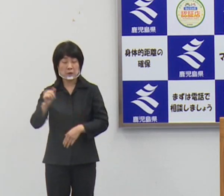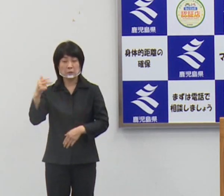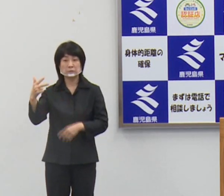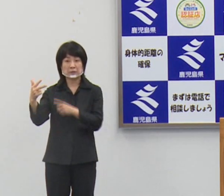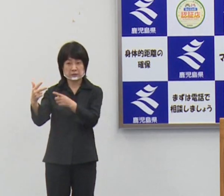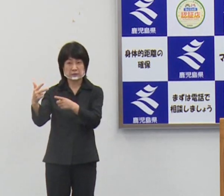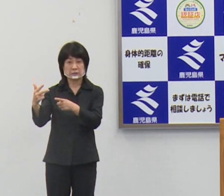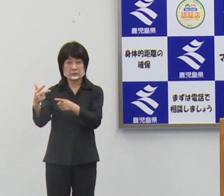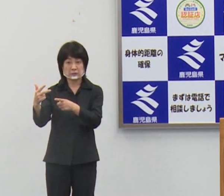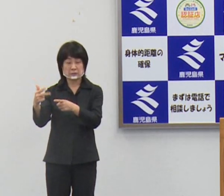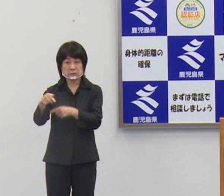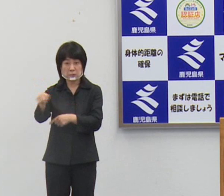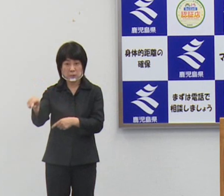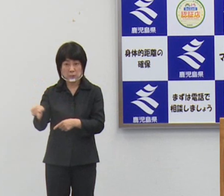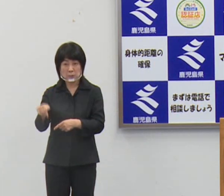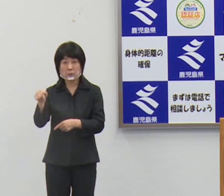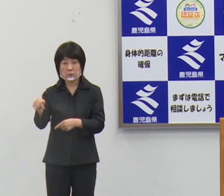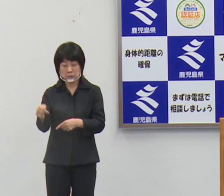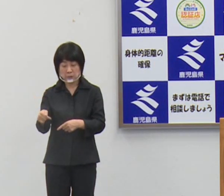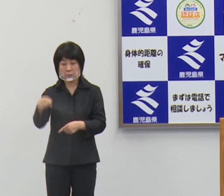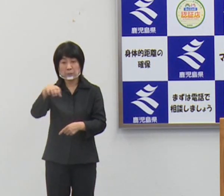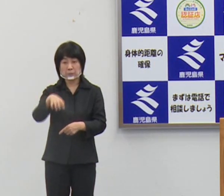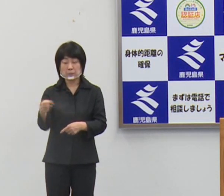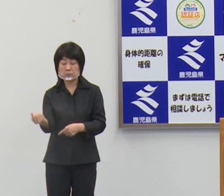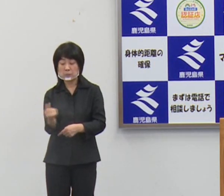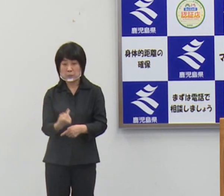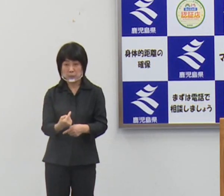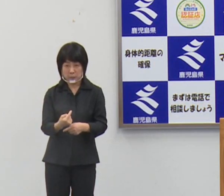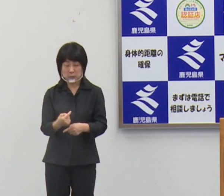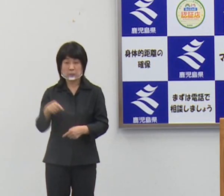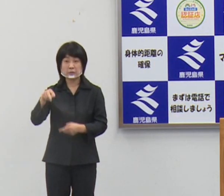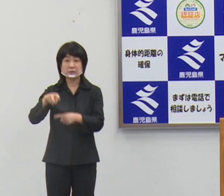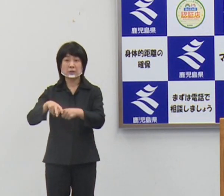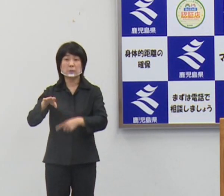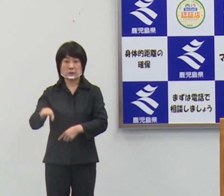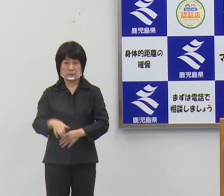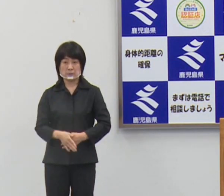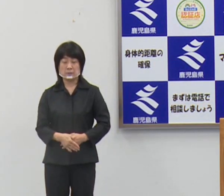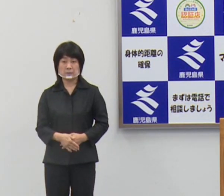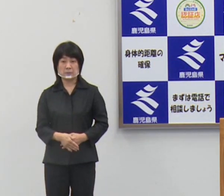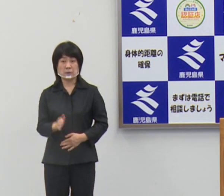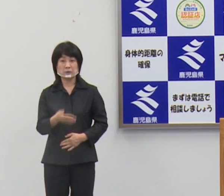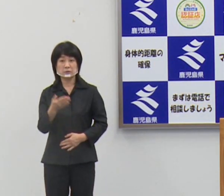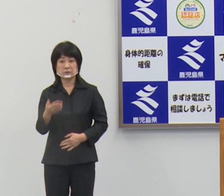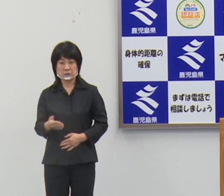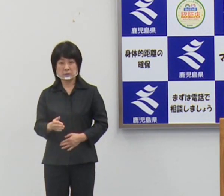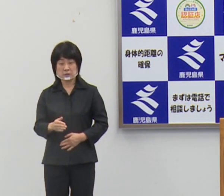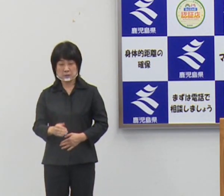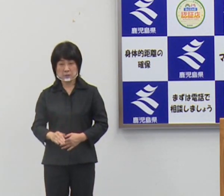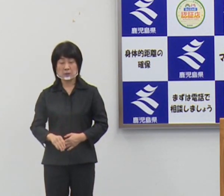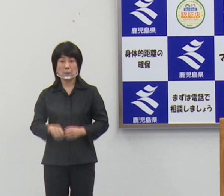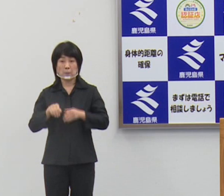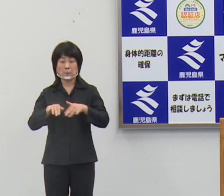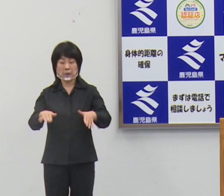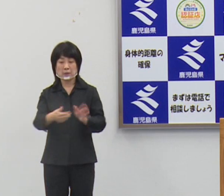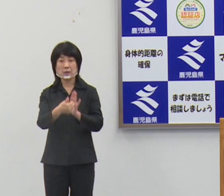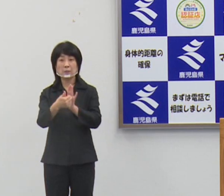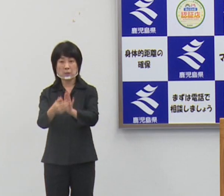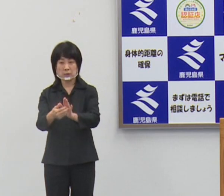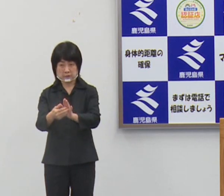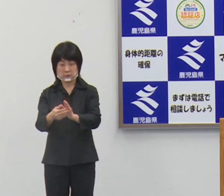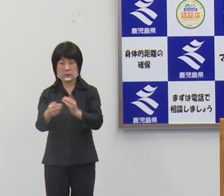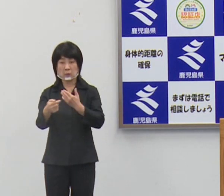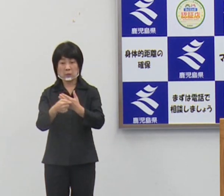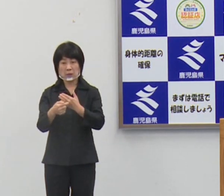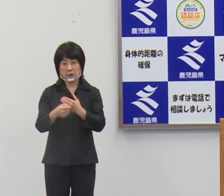の方の席も設けてございます。次にまん延防止等重点措置の適用等に伴